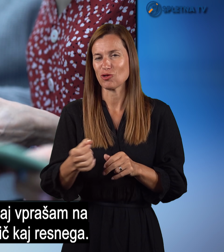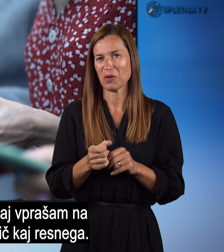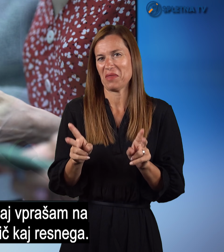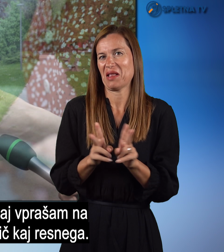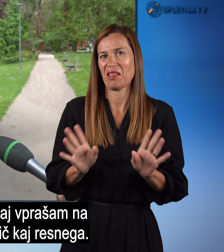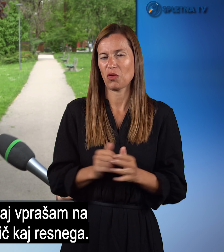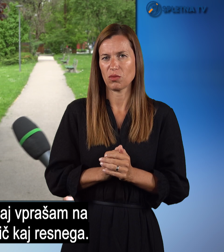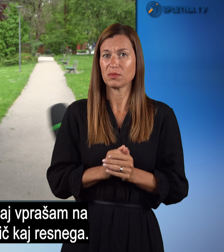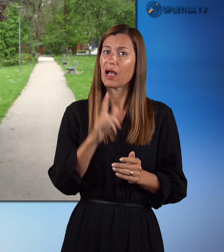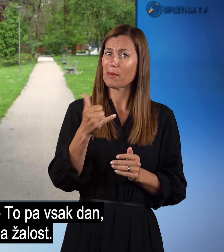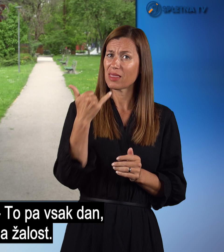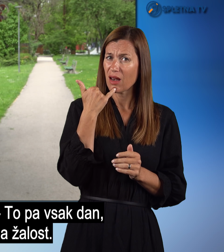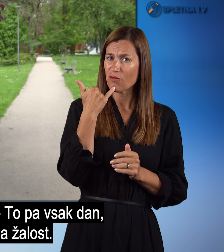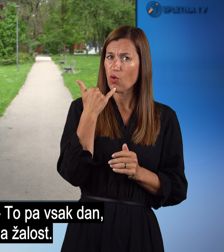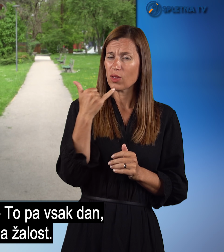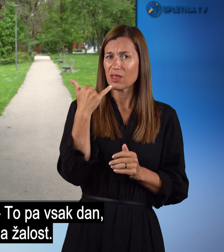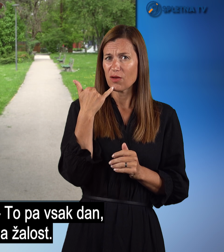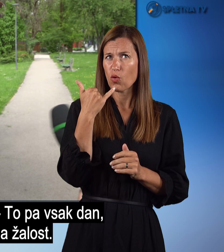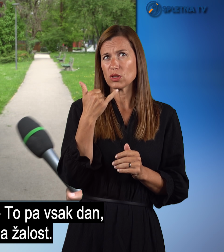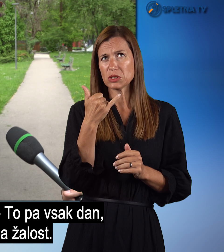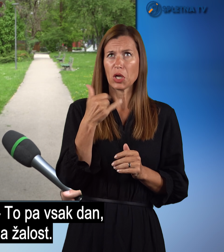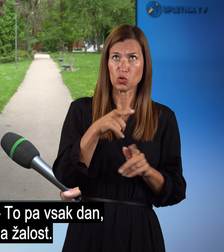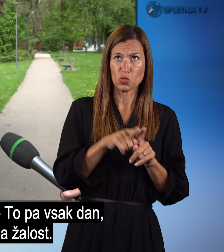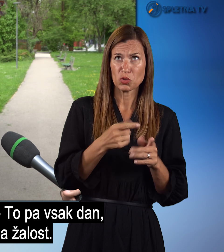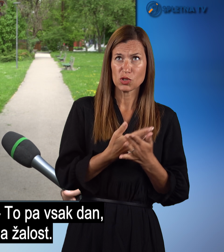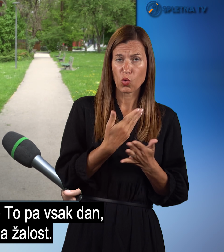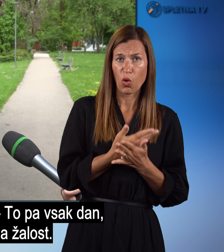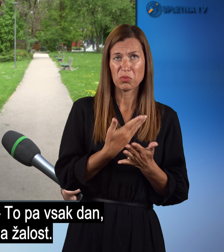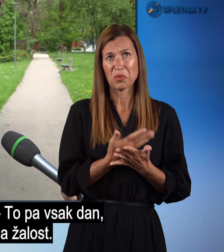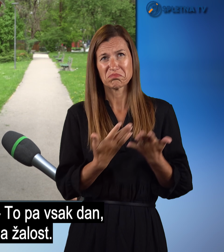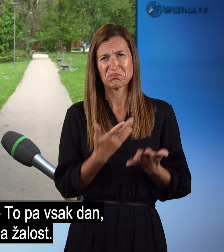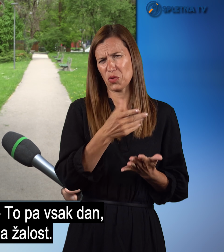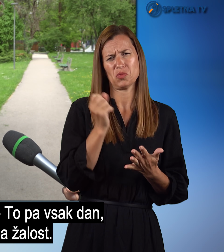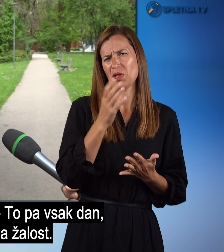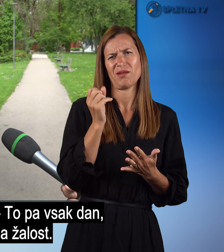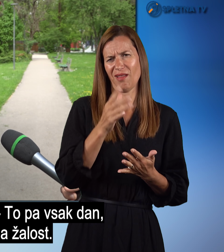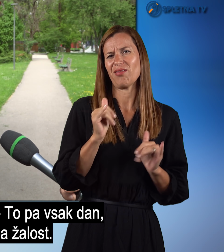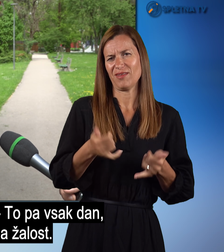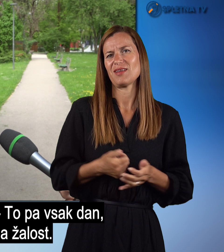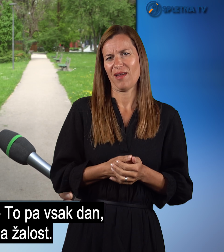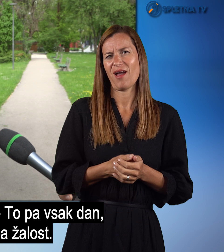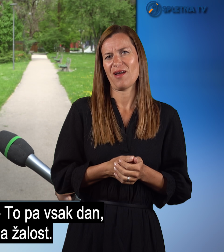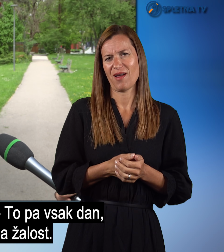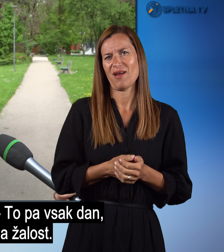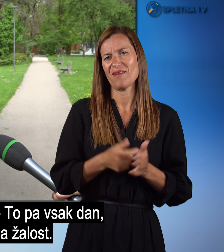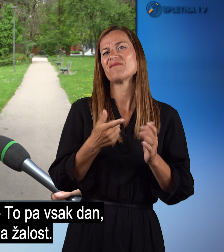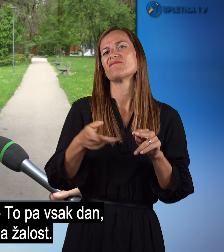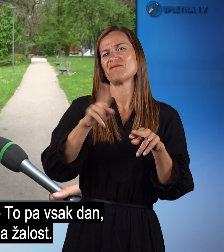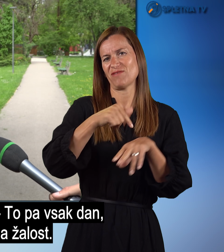nič tako resno. Še kaj? Kaj pa telefon? Telefon, a to je tudi sodobno tehnologija. To pa vsak dan,